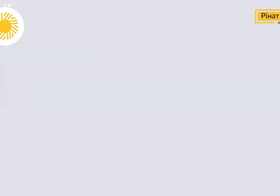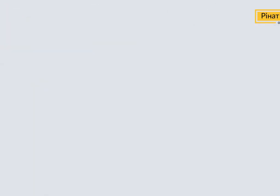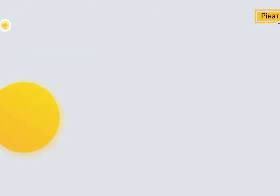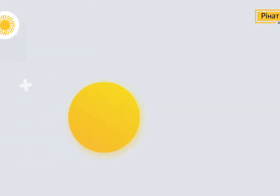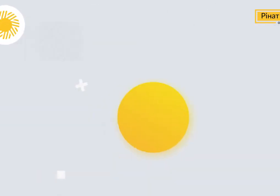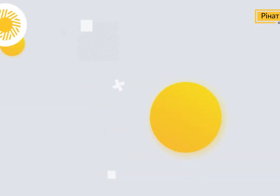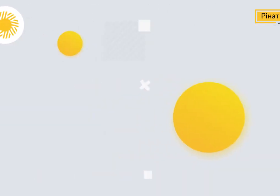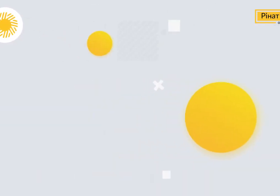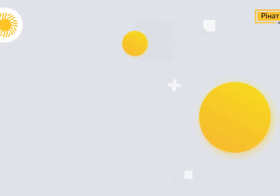Музика